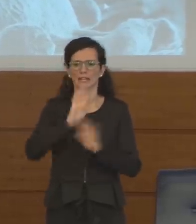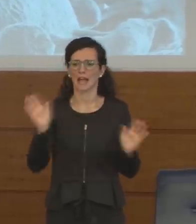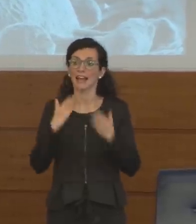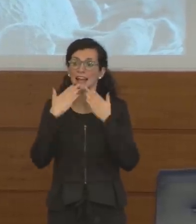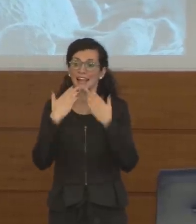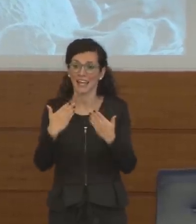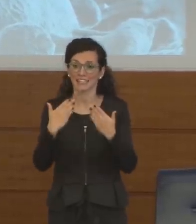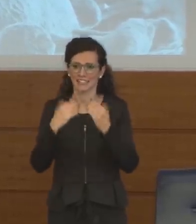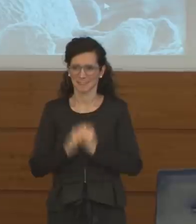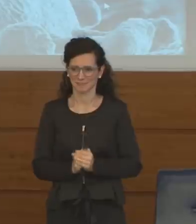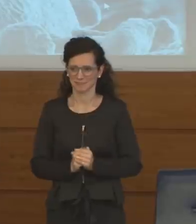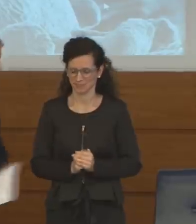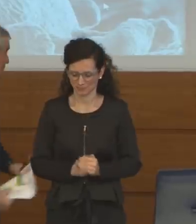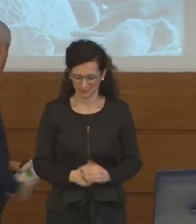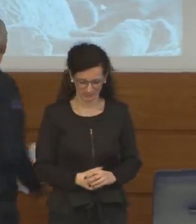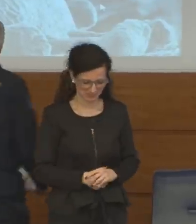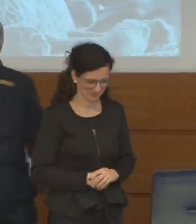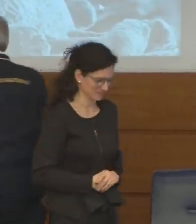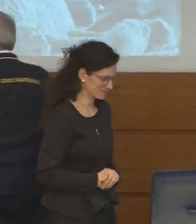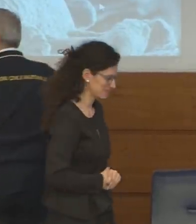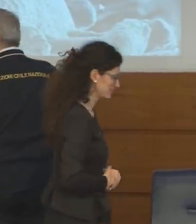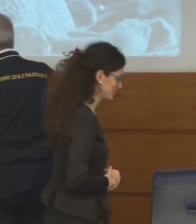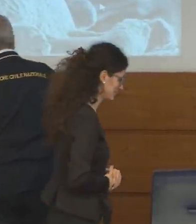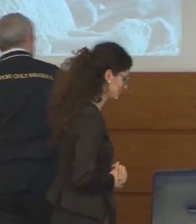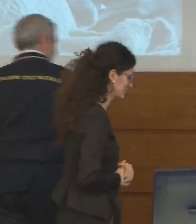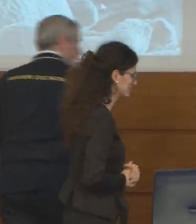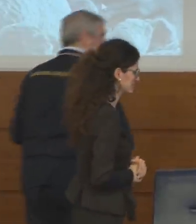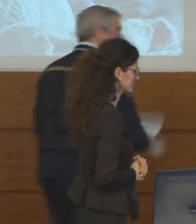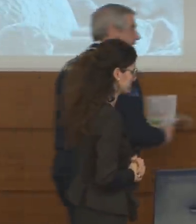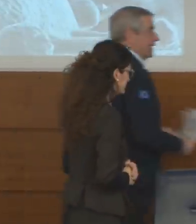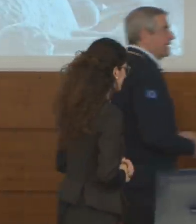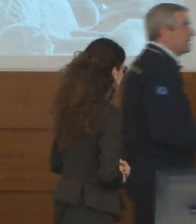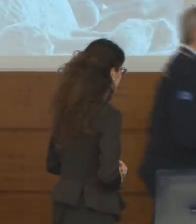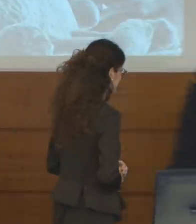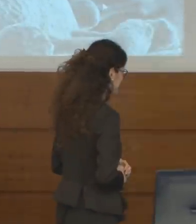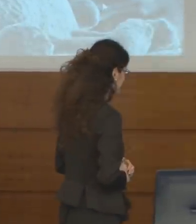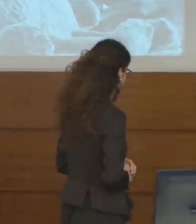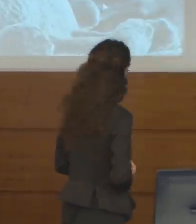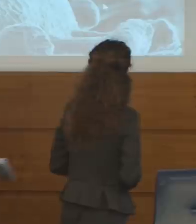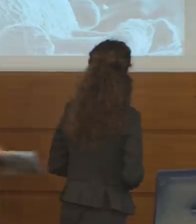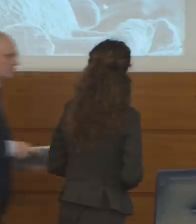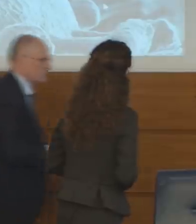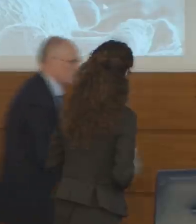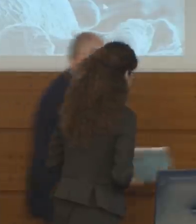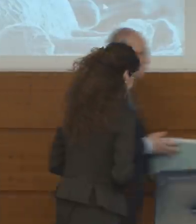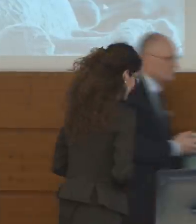grazie. Dobbiamo andare, va.